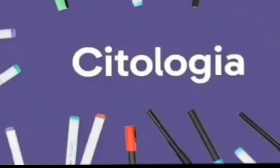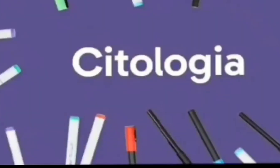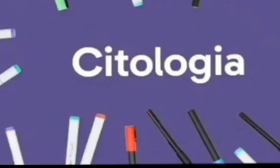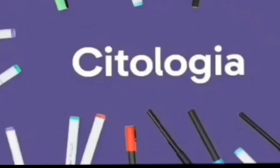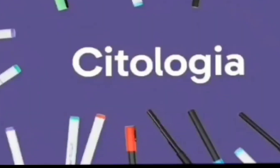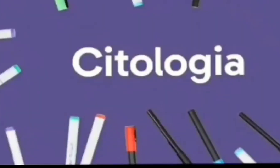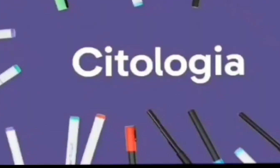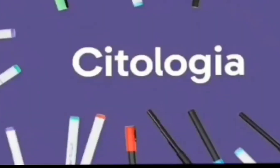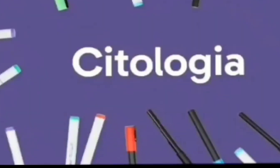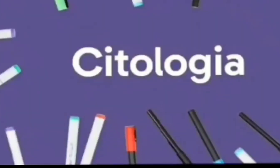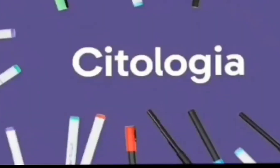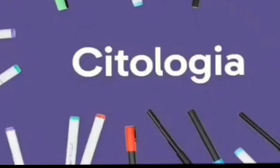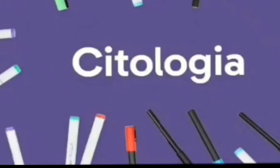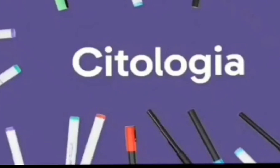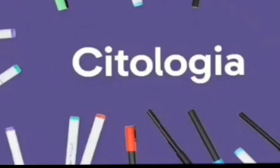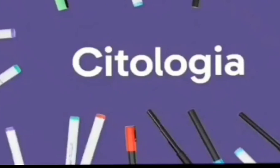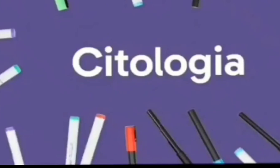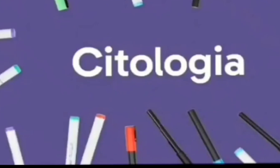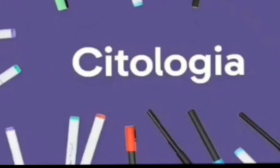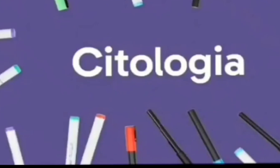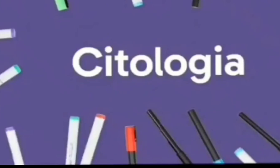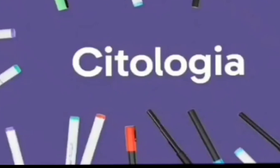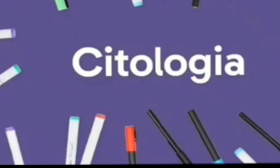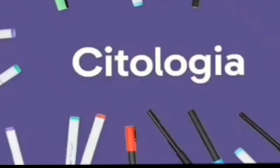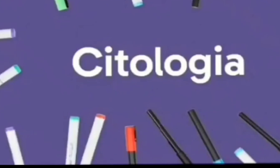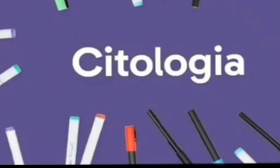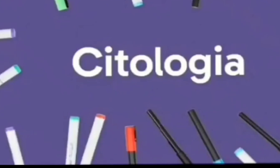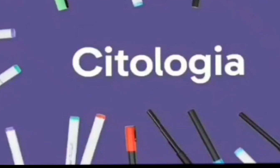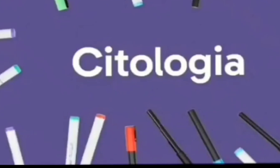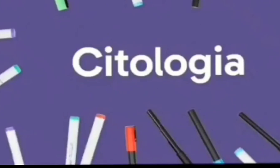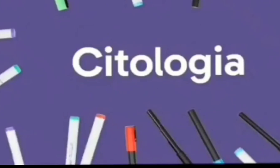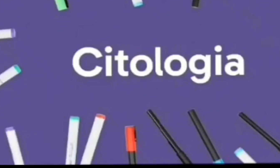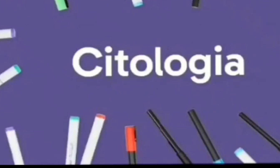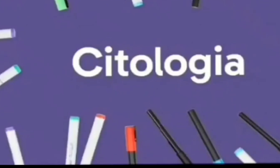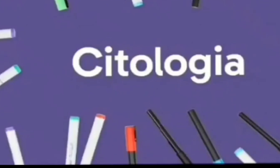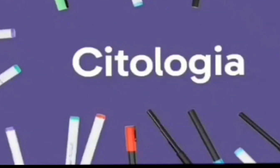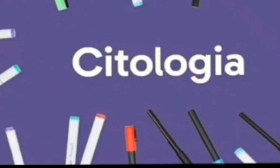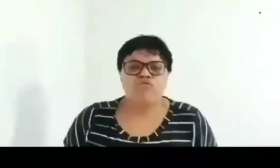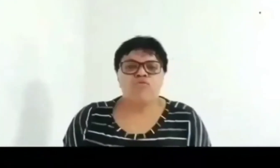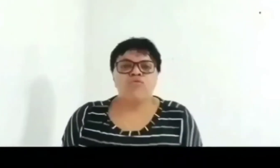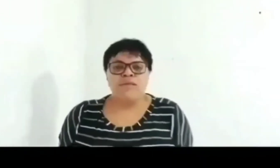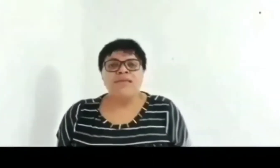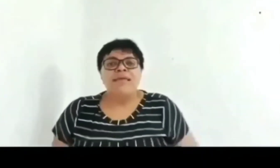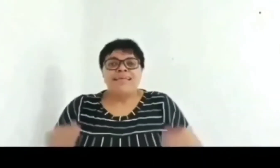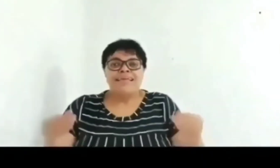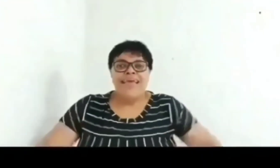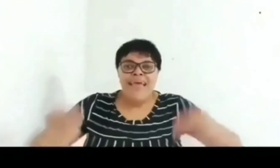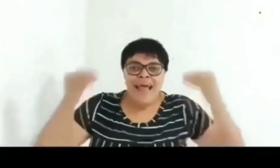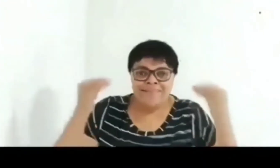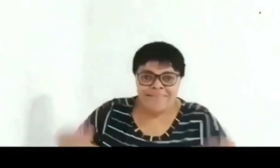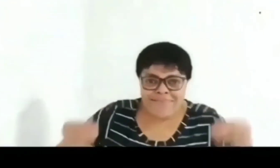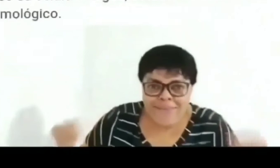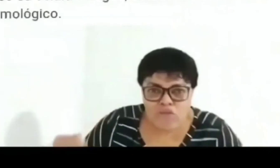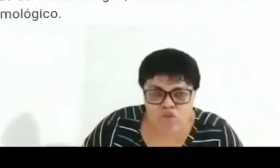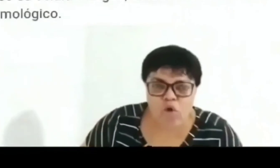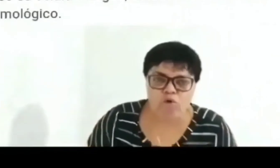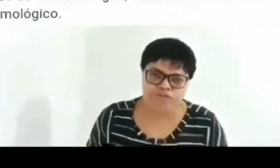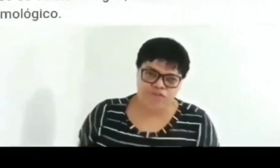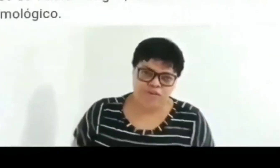Graças a essa grande diversidade de tipos de células, surgiu aí esse campo de estudo aí, que é a